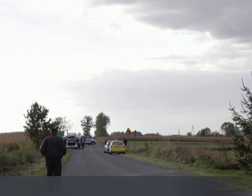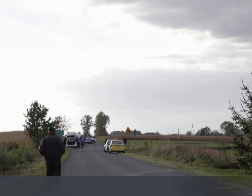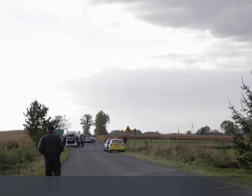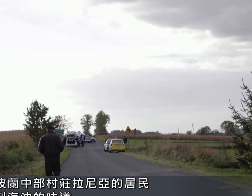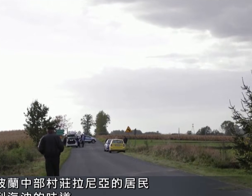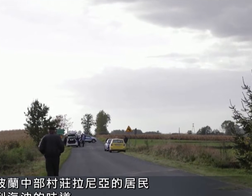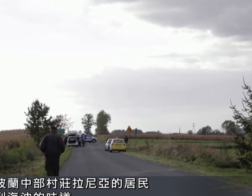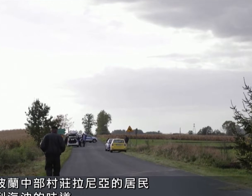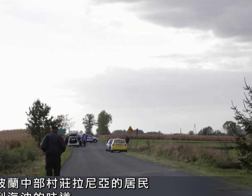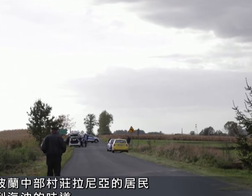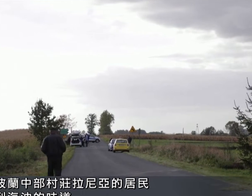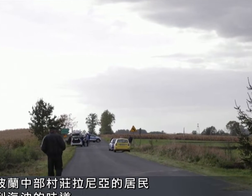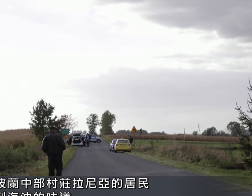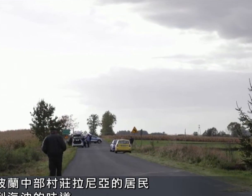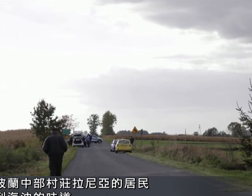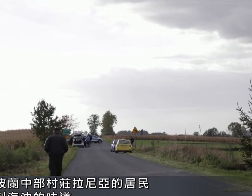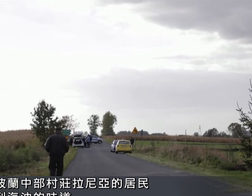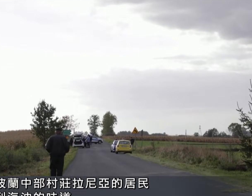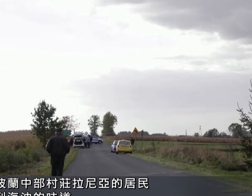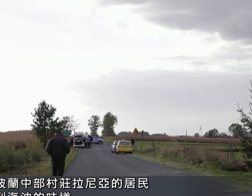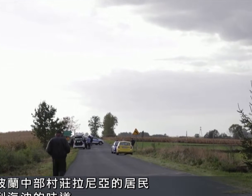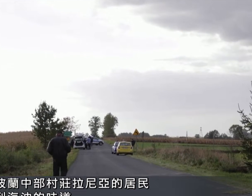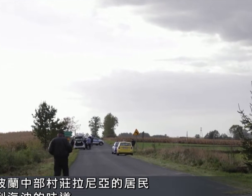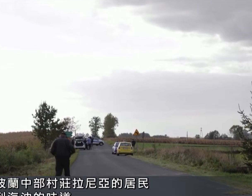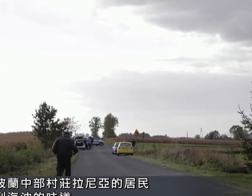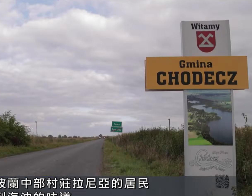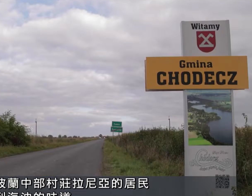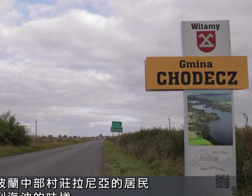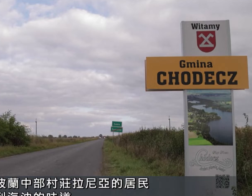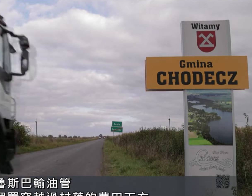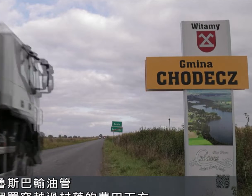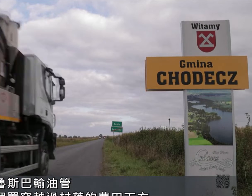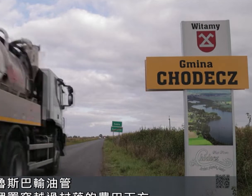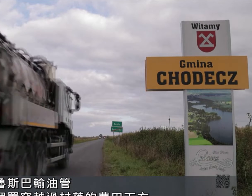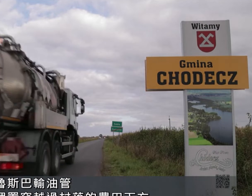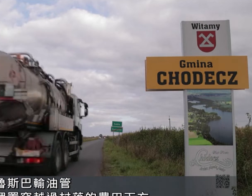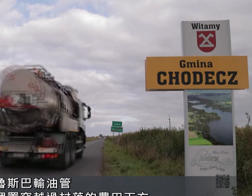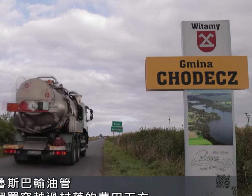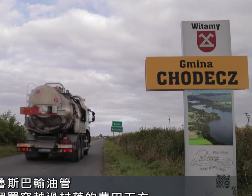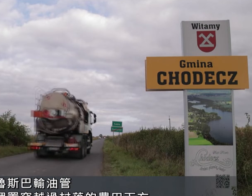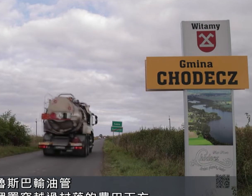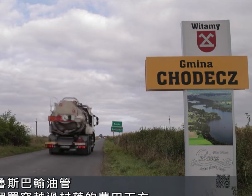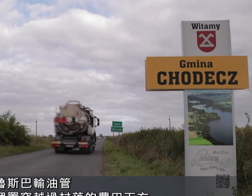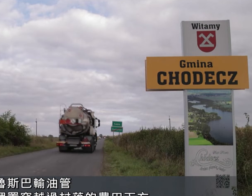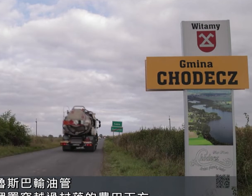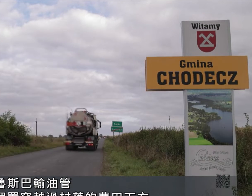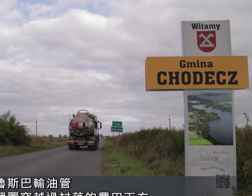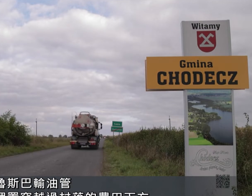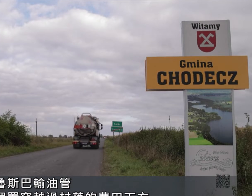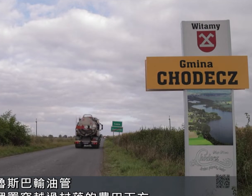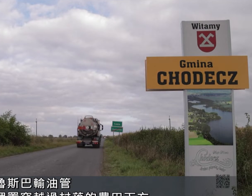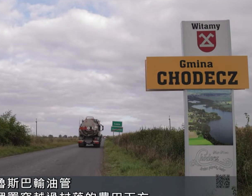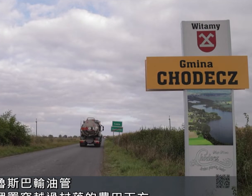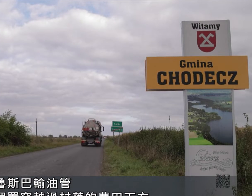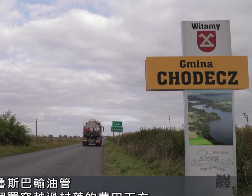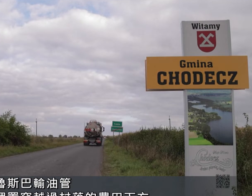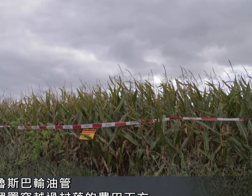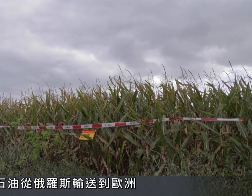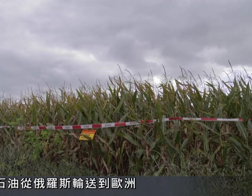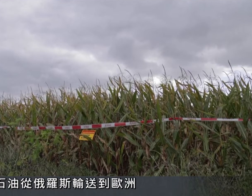在波兰中部村庄拉尼亚的居民闻到汽油的味道，德鲁斯巴输油管就埋置穿越过村落的农田下方，将石油